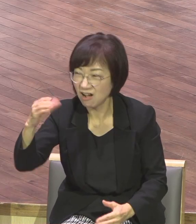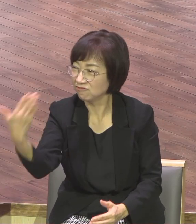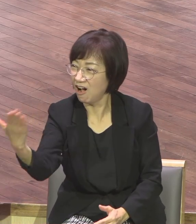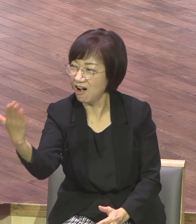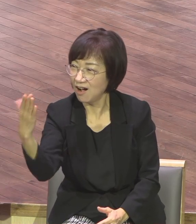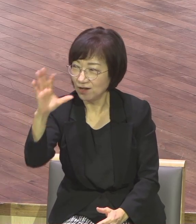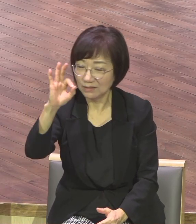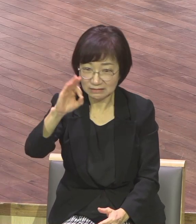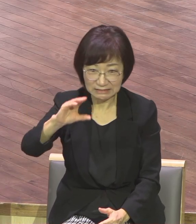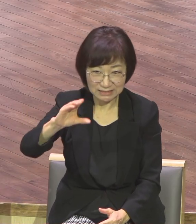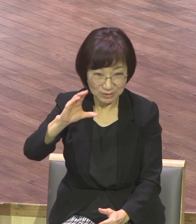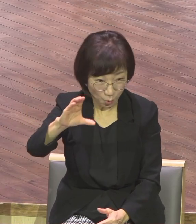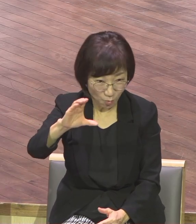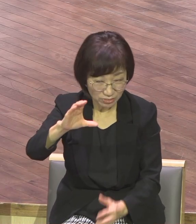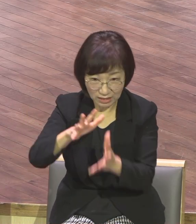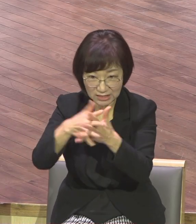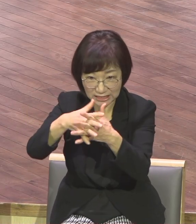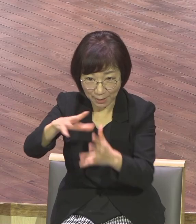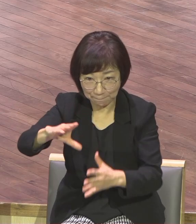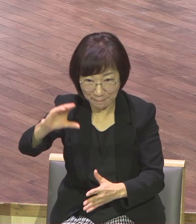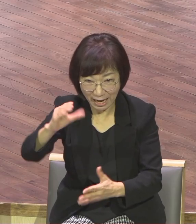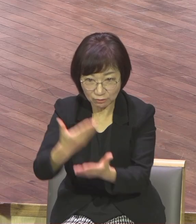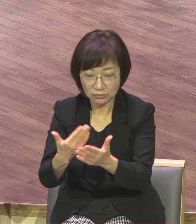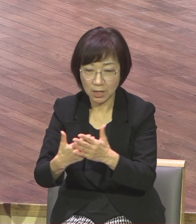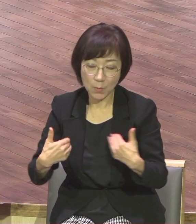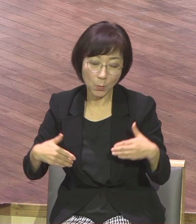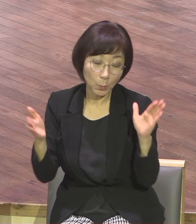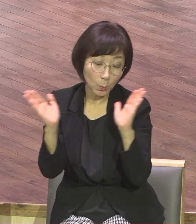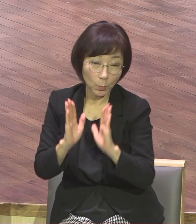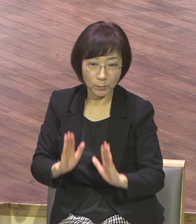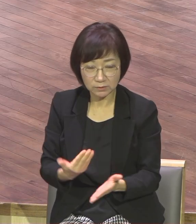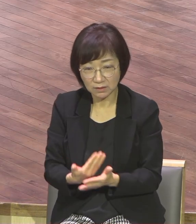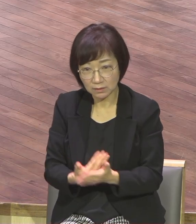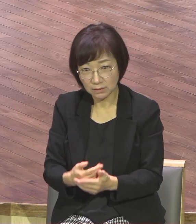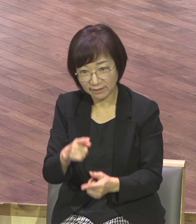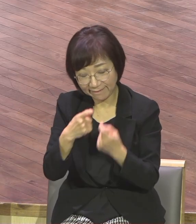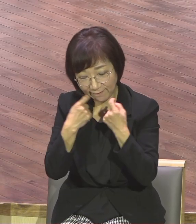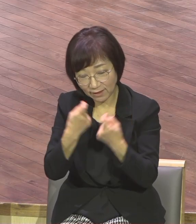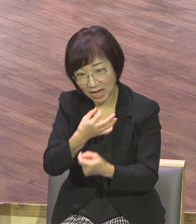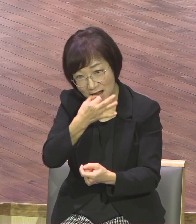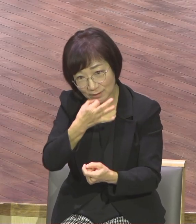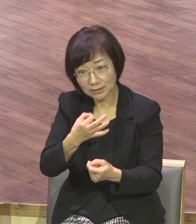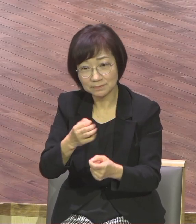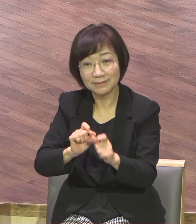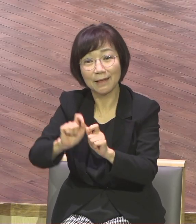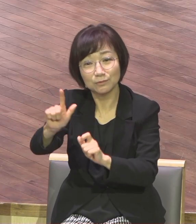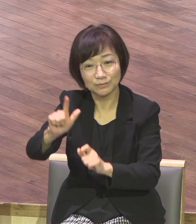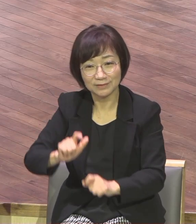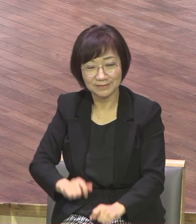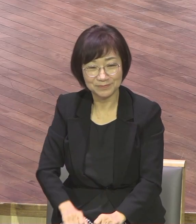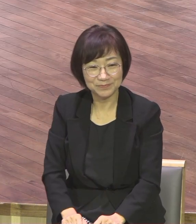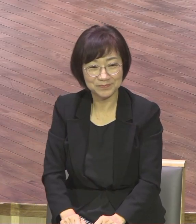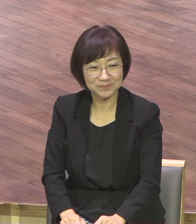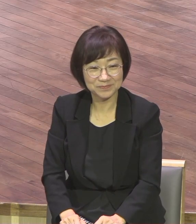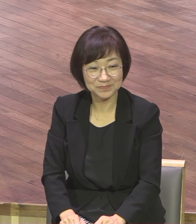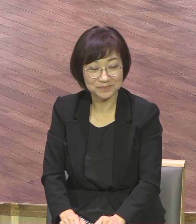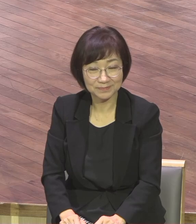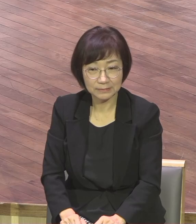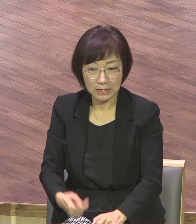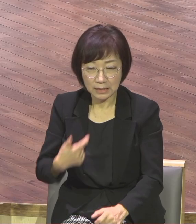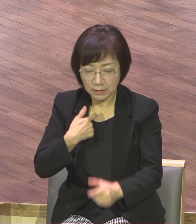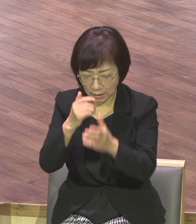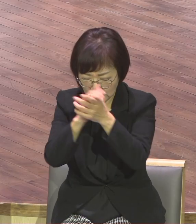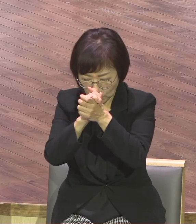달라는 거 아닙니까? 맨날 해결해 달라는 거 아닙니까? 여러분 개인 거. 그게 중보기도 있습니까?